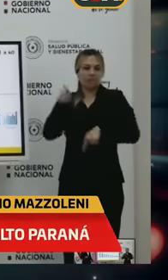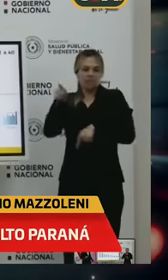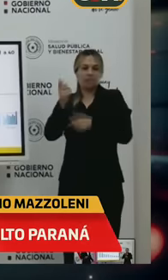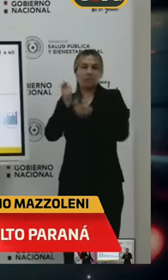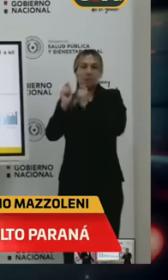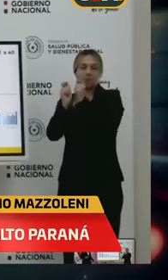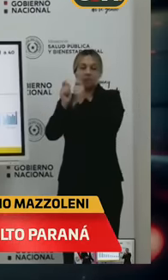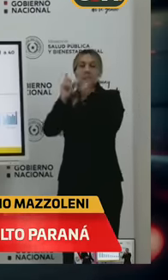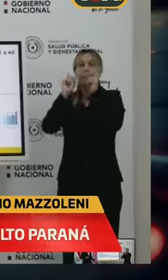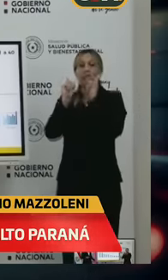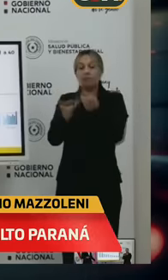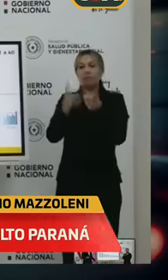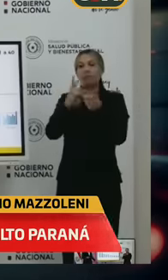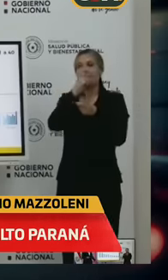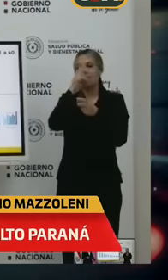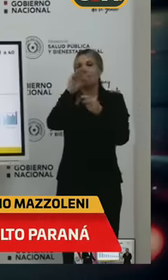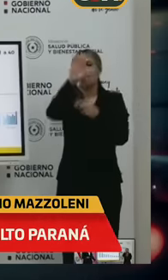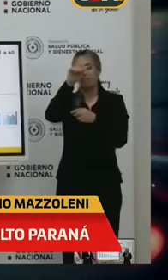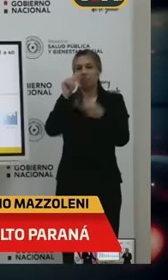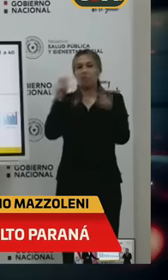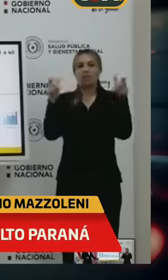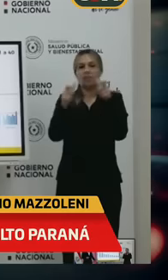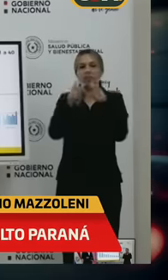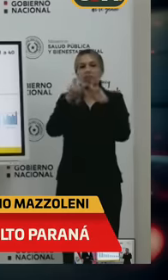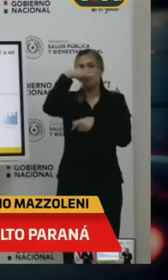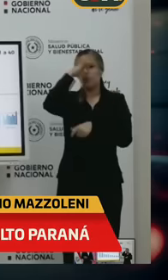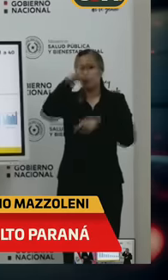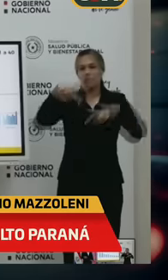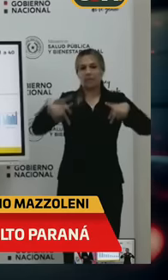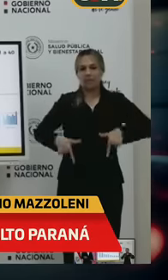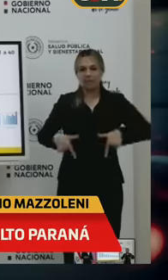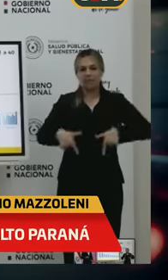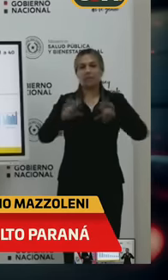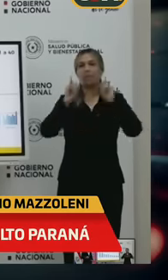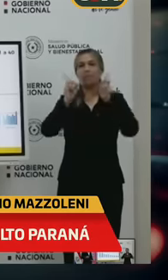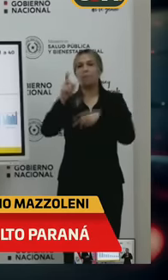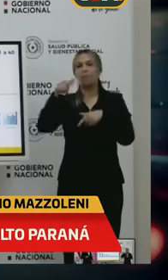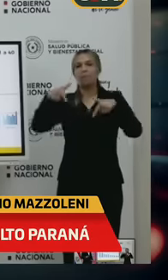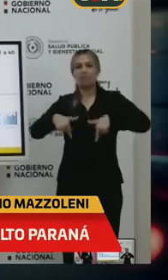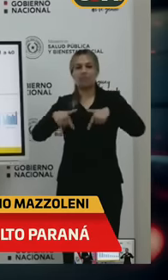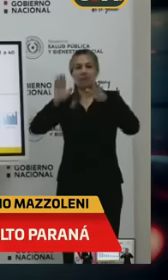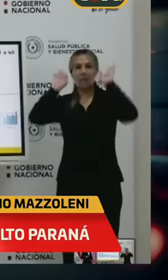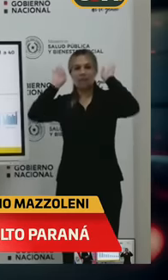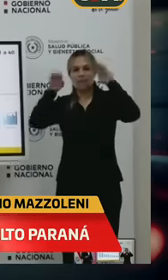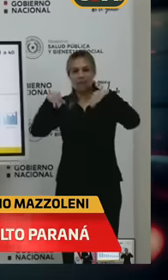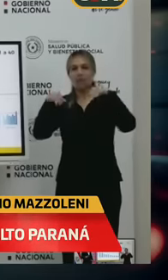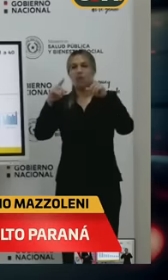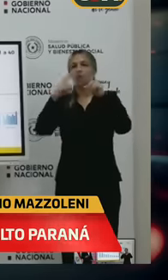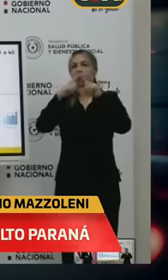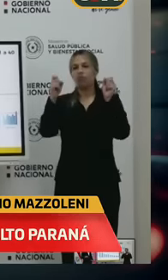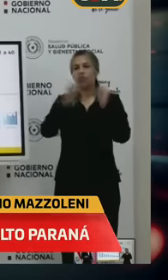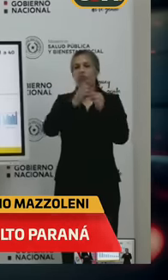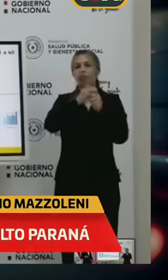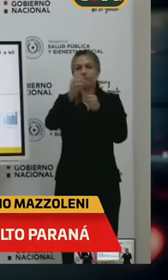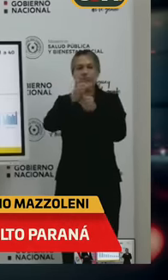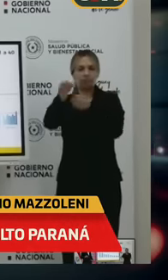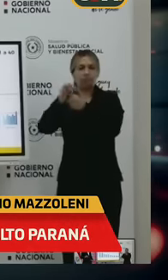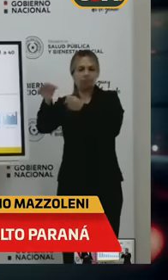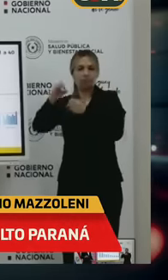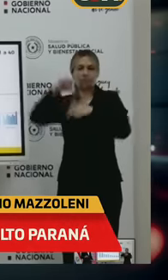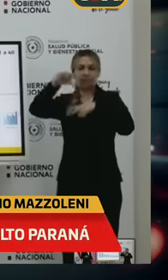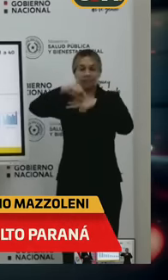con el Intendente de Luque, Lambaré y otros distritos del Departamento Central.